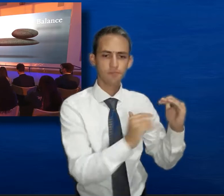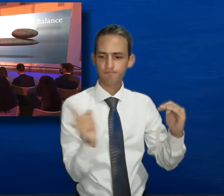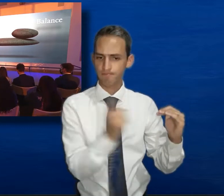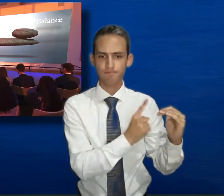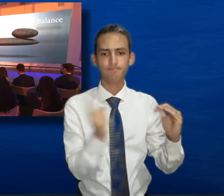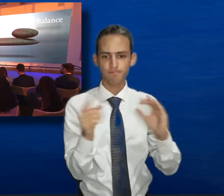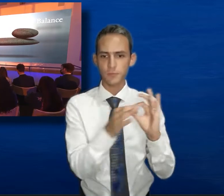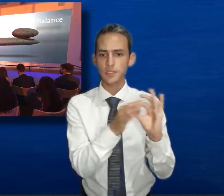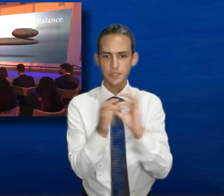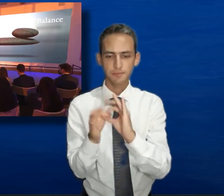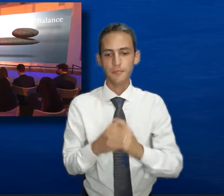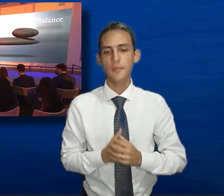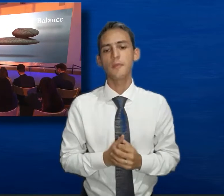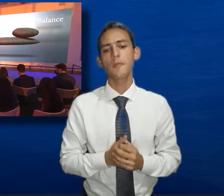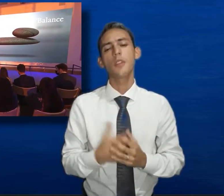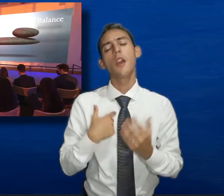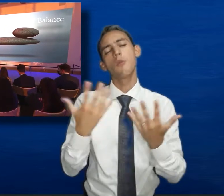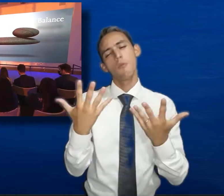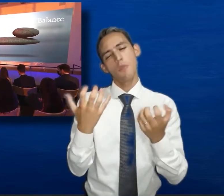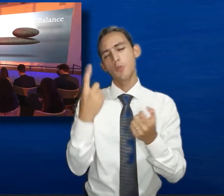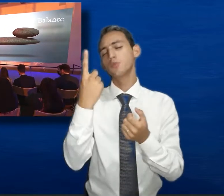visão e equilíbrio.